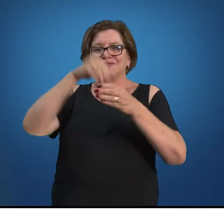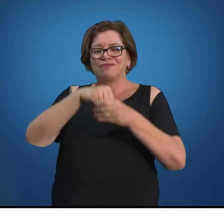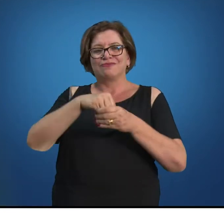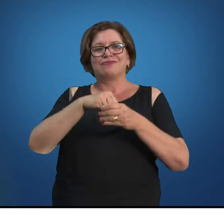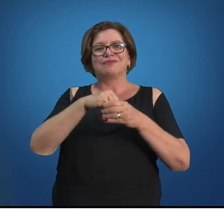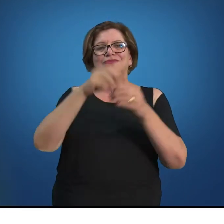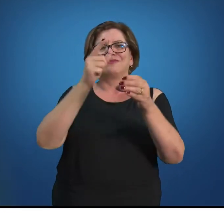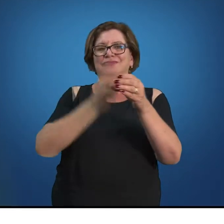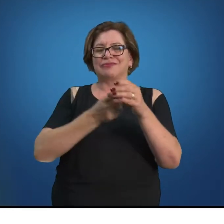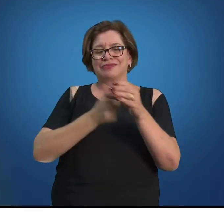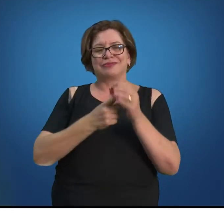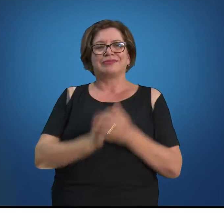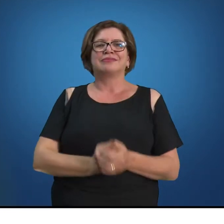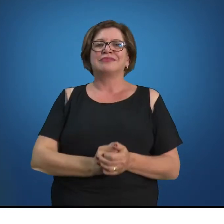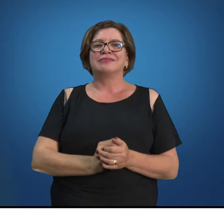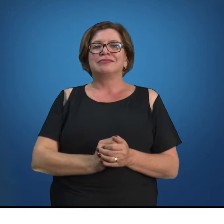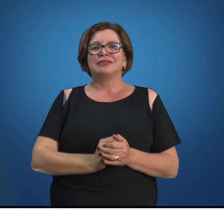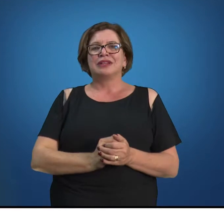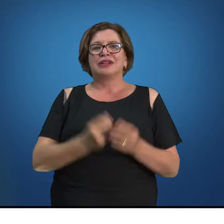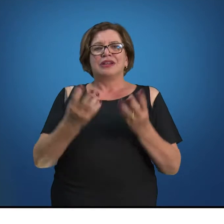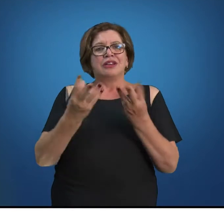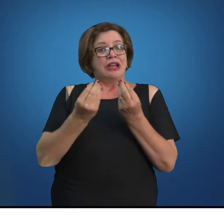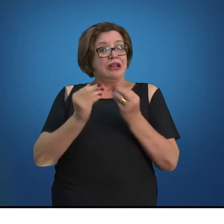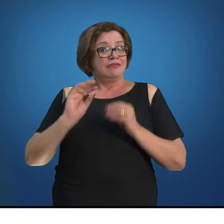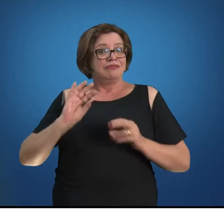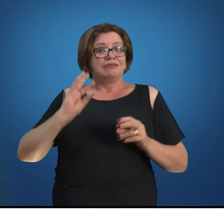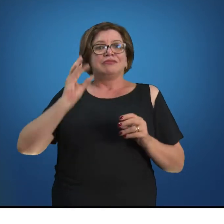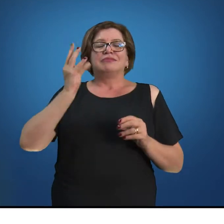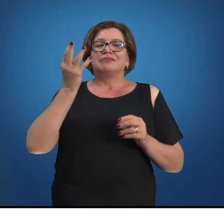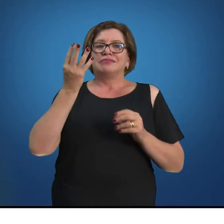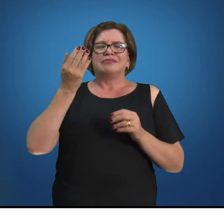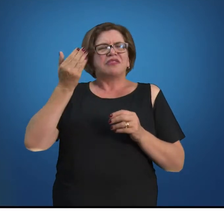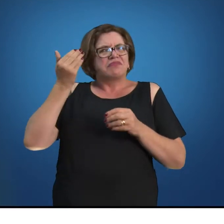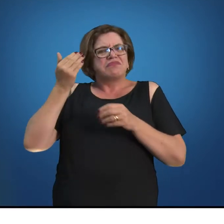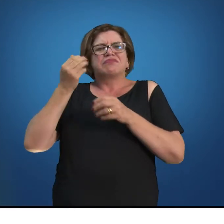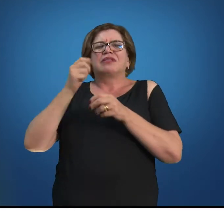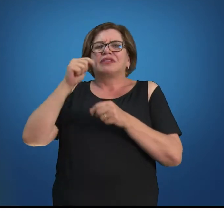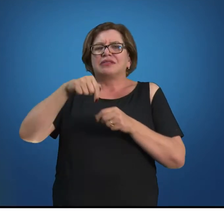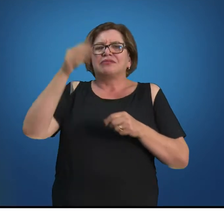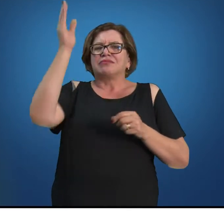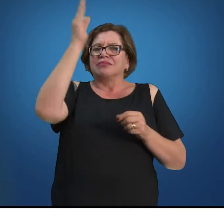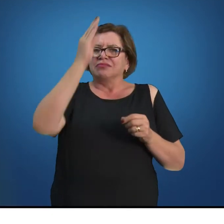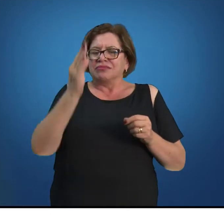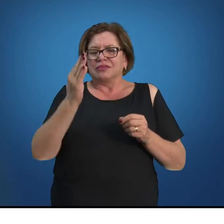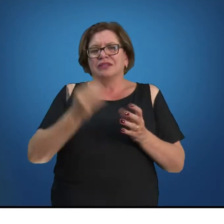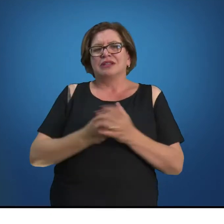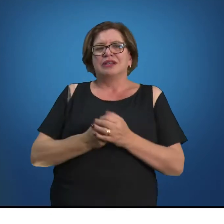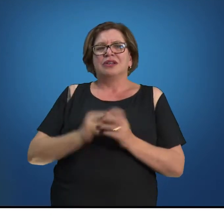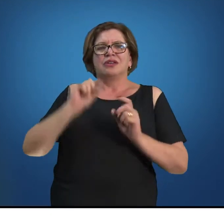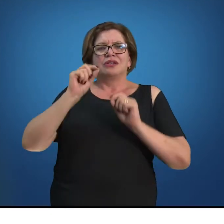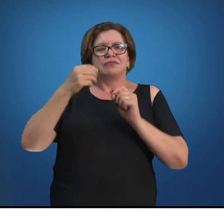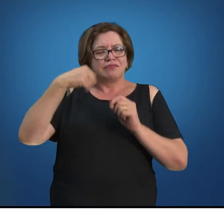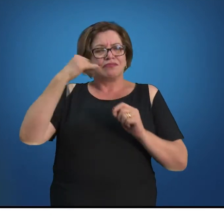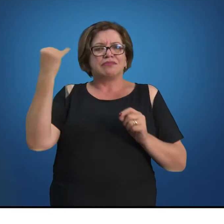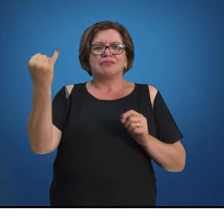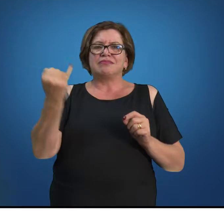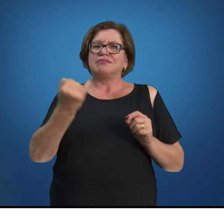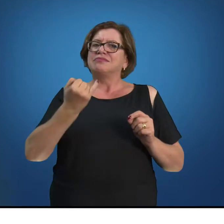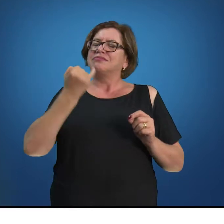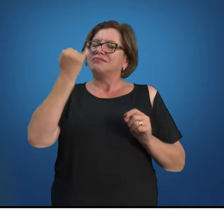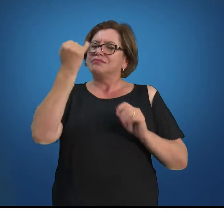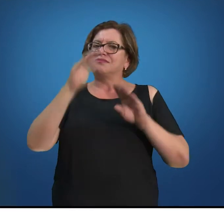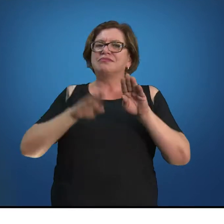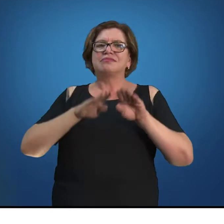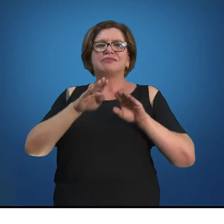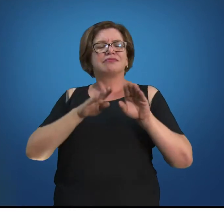dos municípios. Muitas coisas ocorreram nos últimos anos dentro do país. Uma das mais importantes nesse movimento